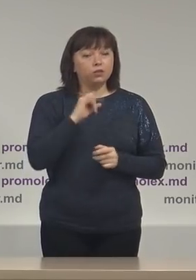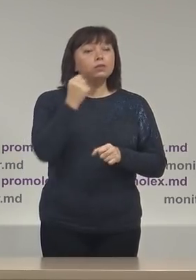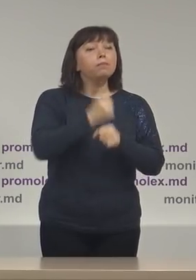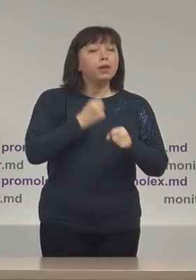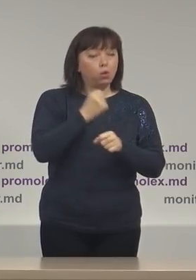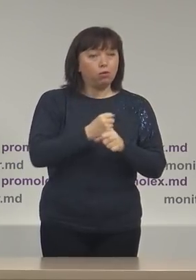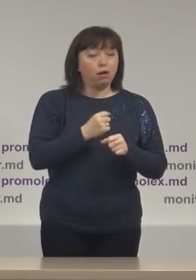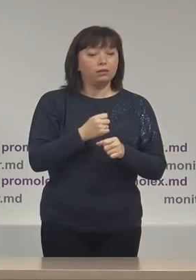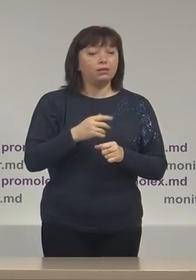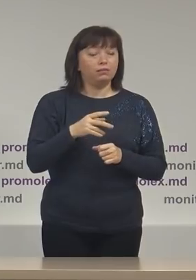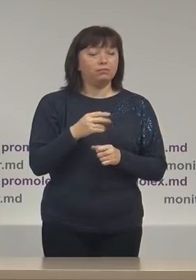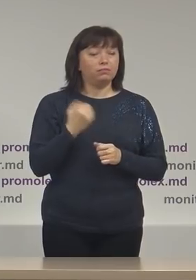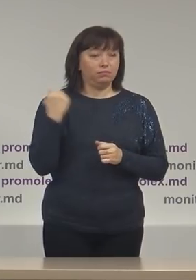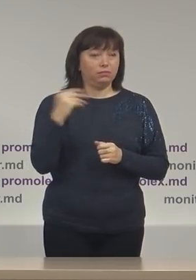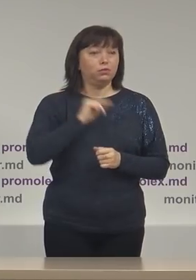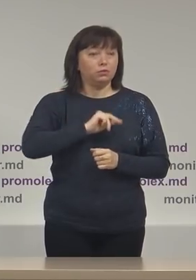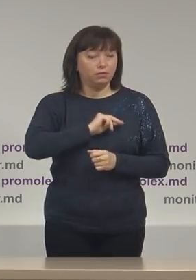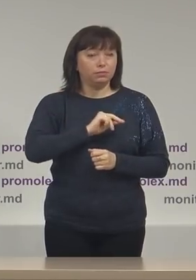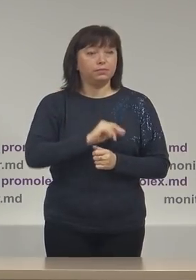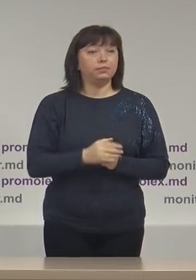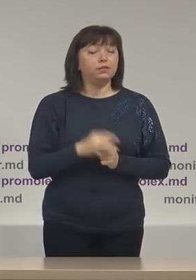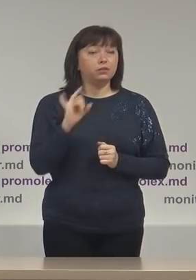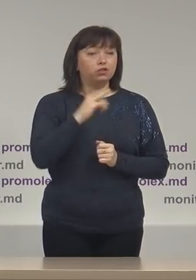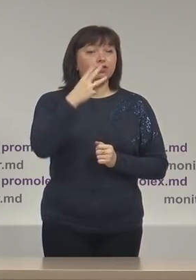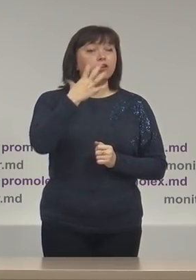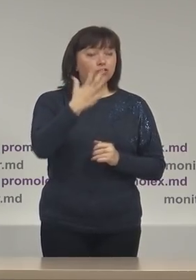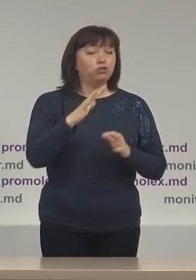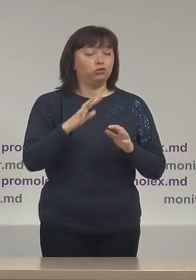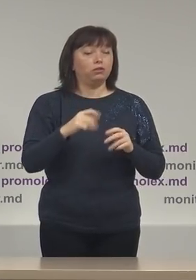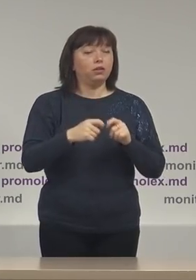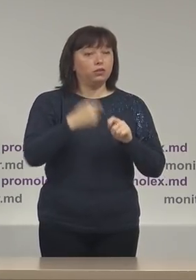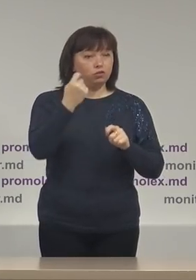prelucrate de către colegii din echipa de analiză și 35 de incidente.